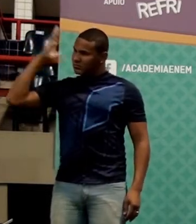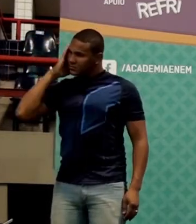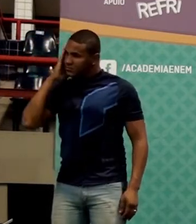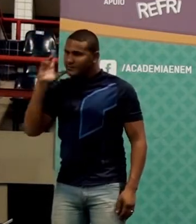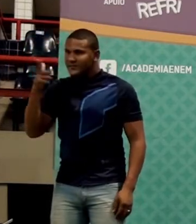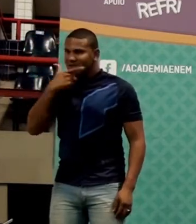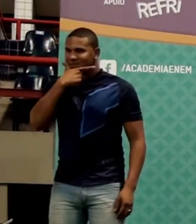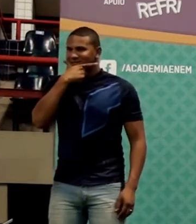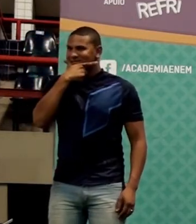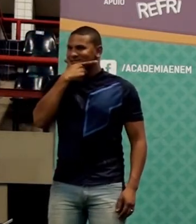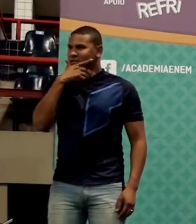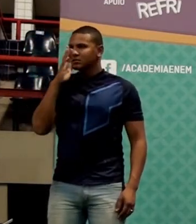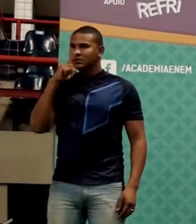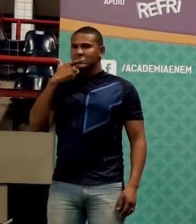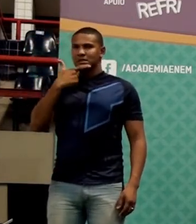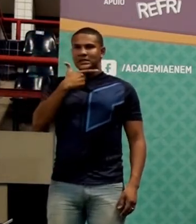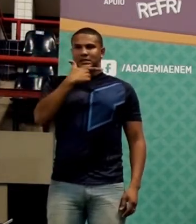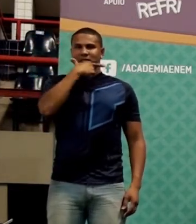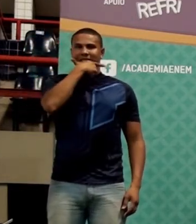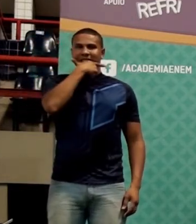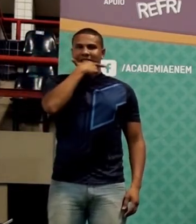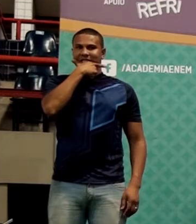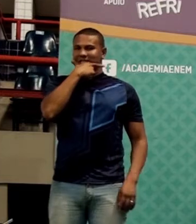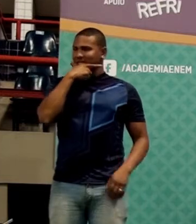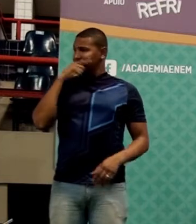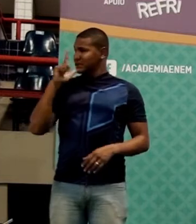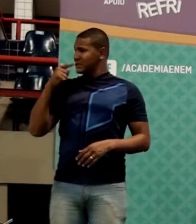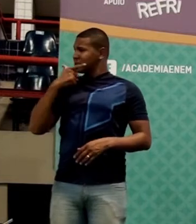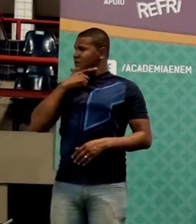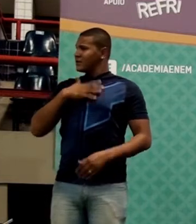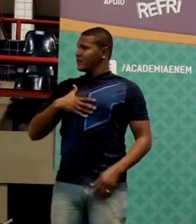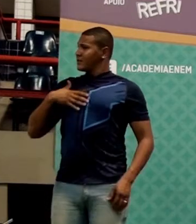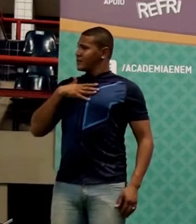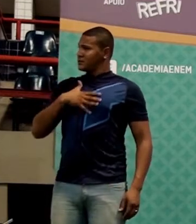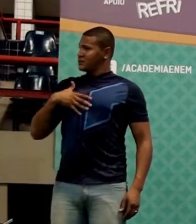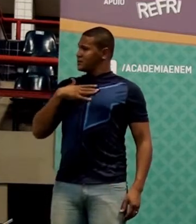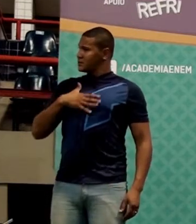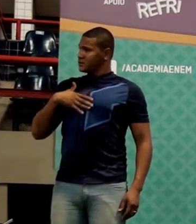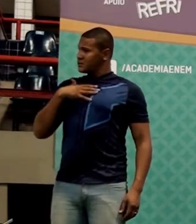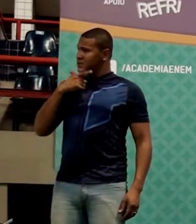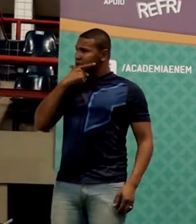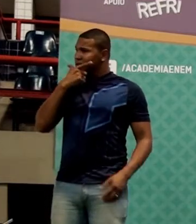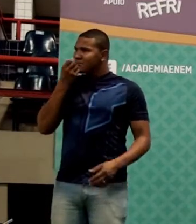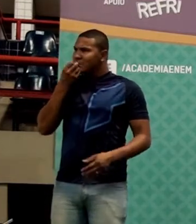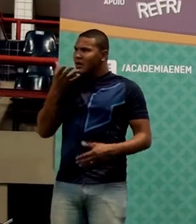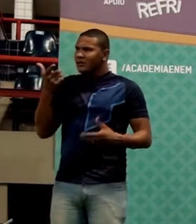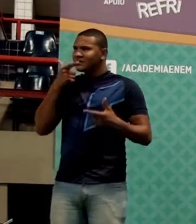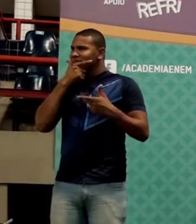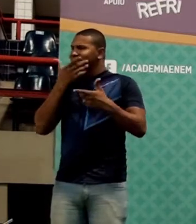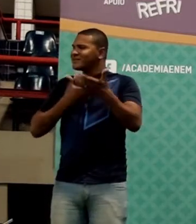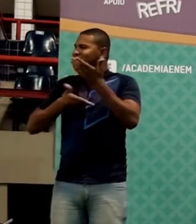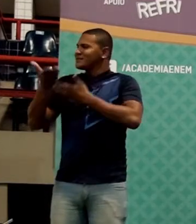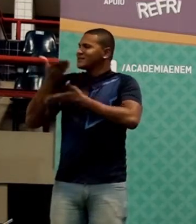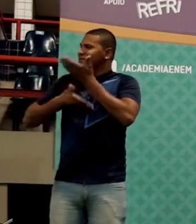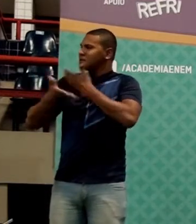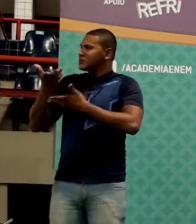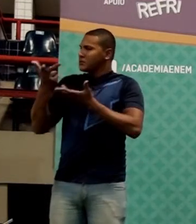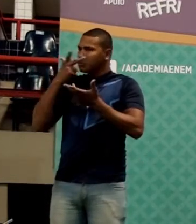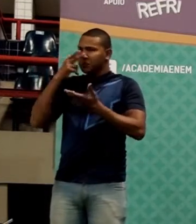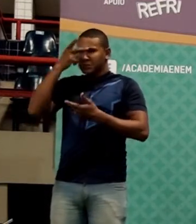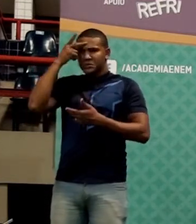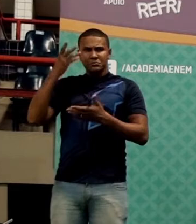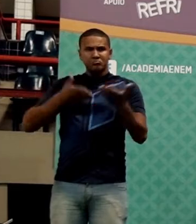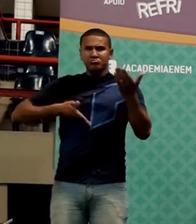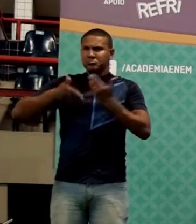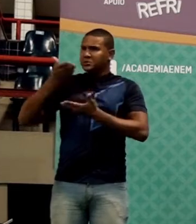sorriso, a gente sorrir para as pessoas, a gente ser feliz é a melhor coisa do mundo. Você gosta de todo mundo gosta de você.